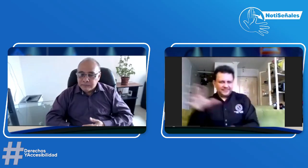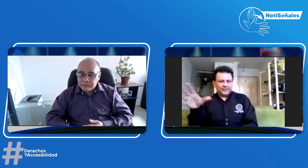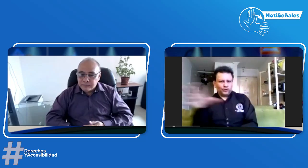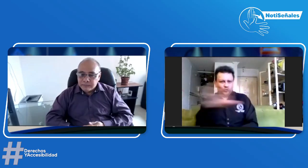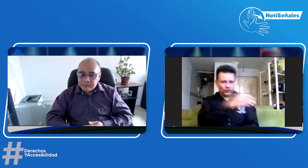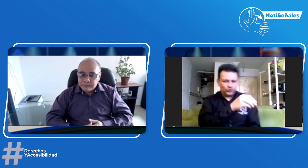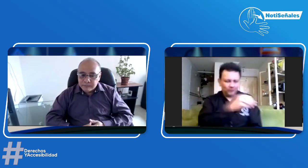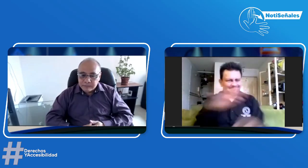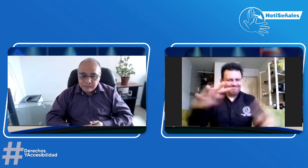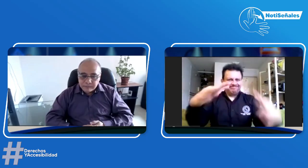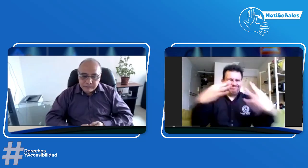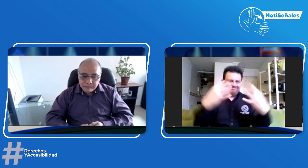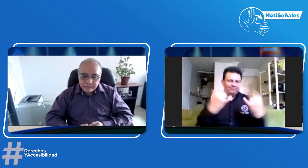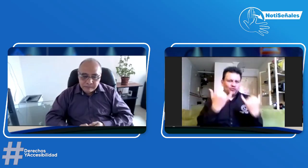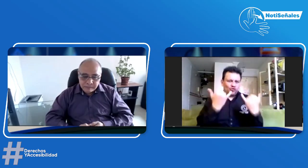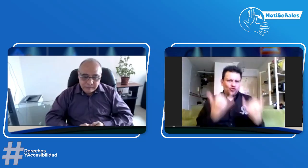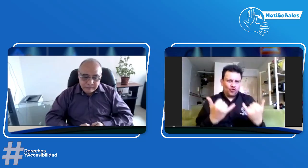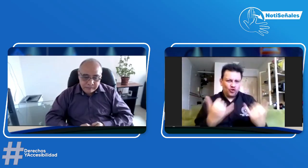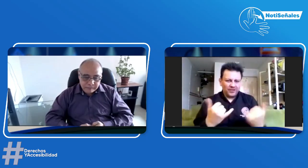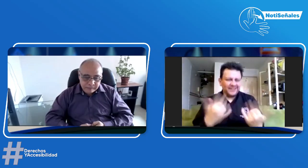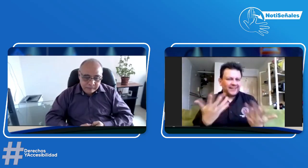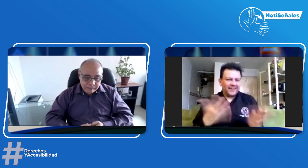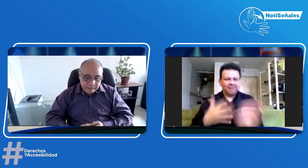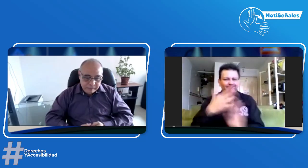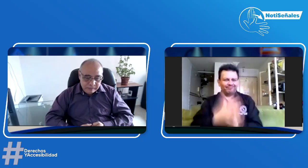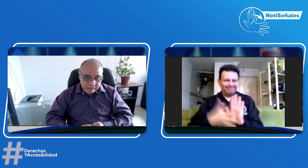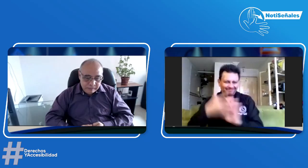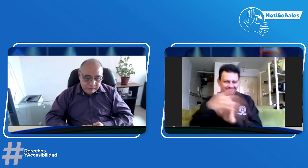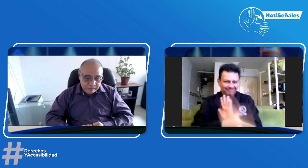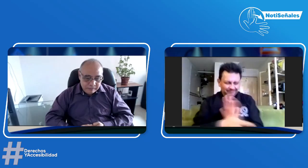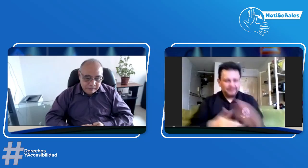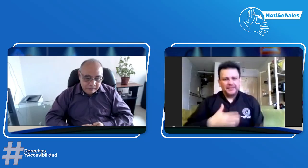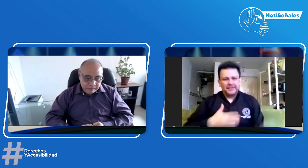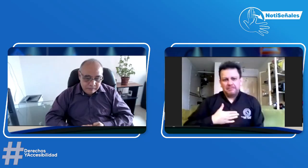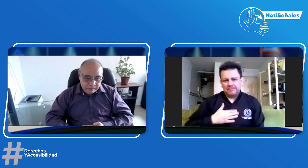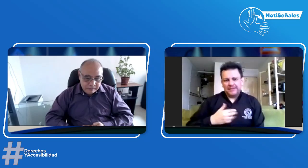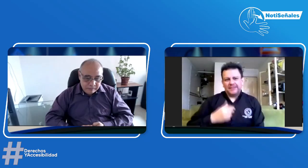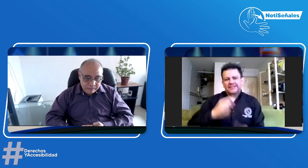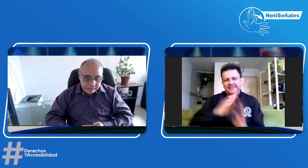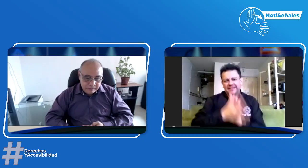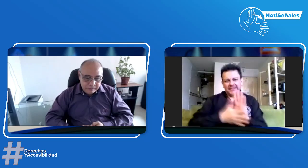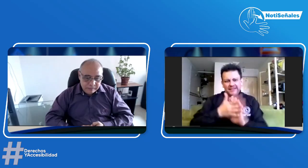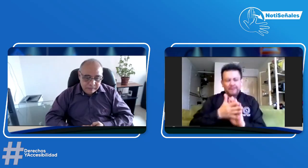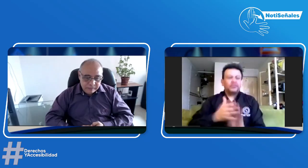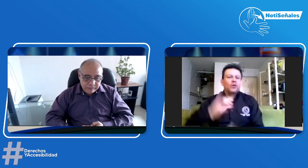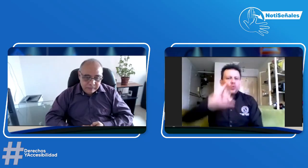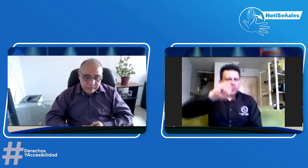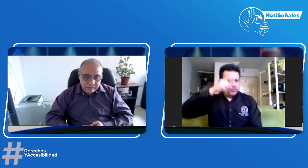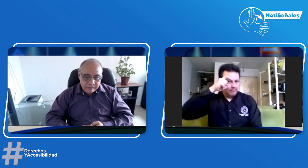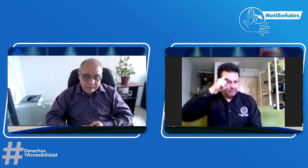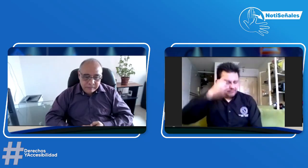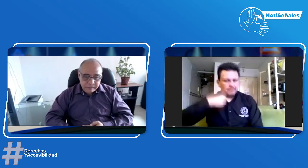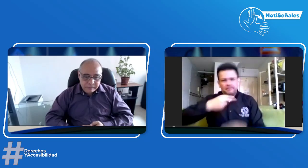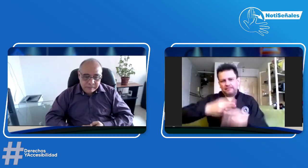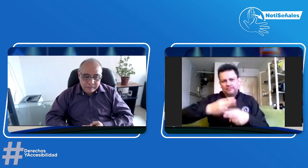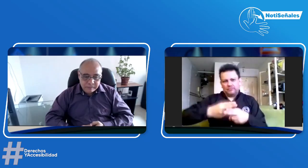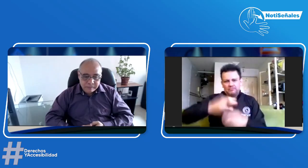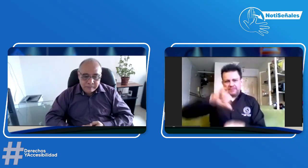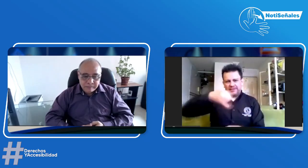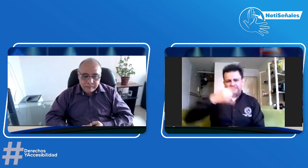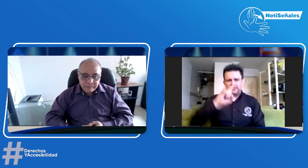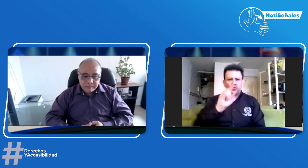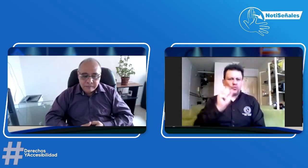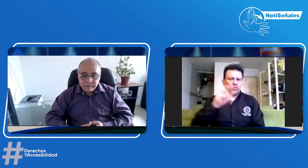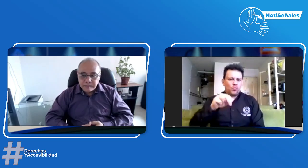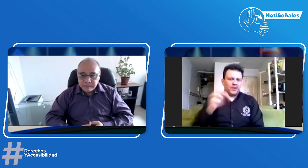Bueno, muy buenas tardes para todos, a todas las personas que nos están viendo hoy aquí en NotiSeñales. Mi seña es